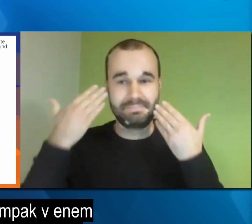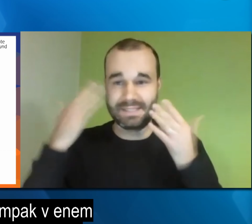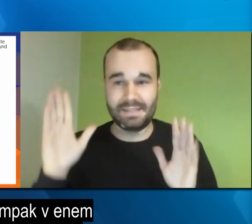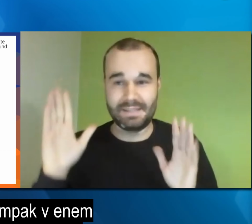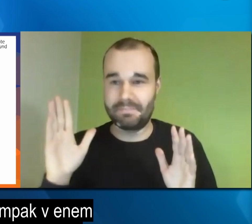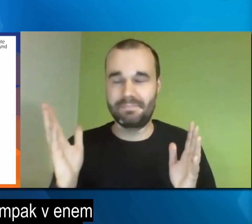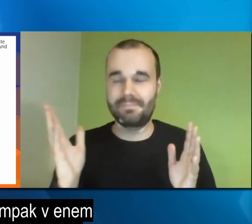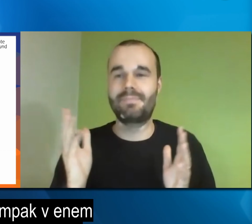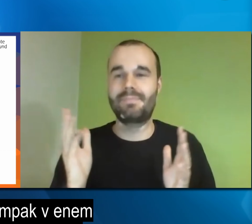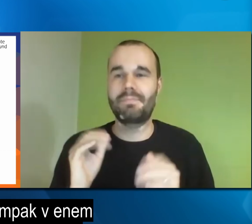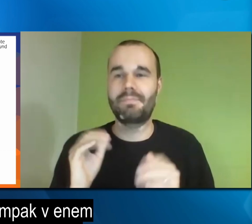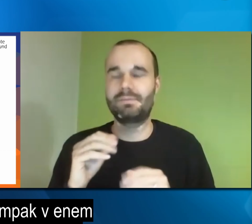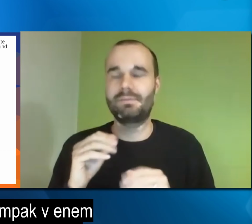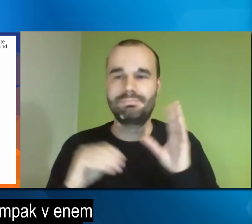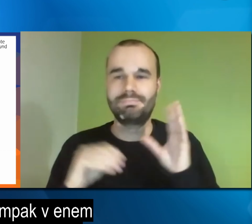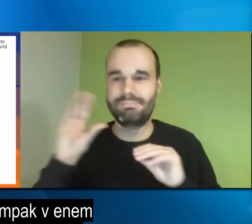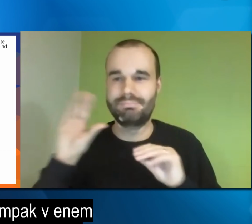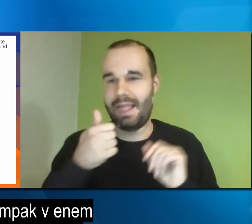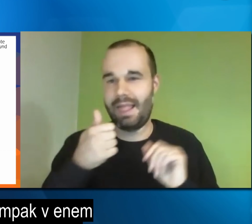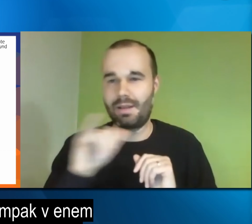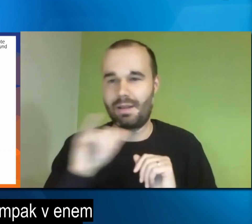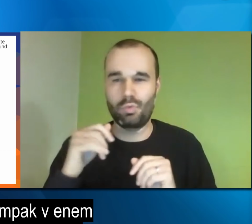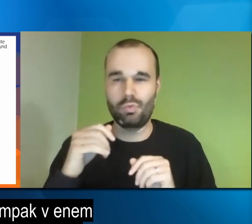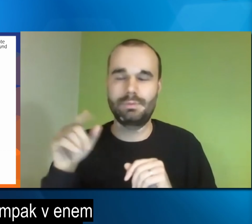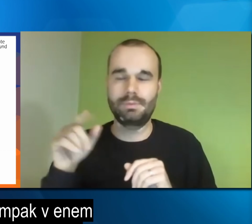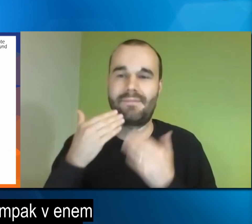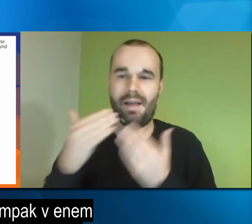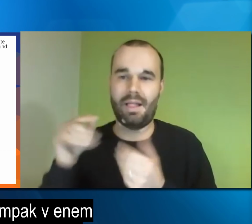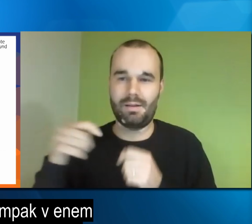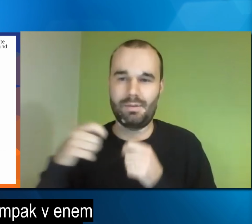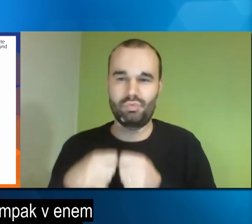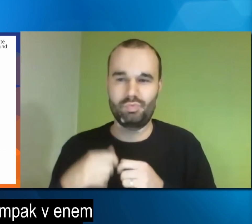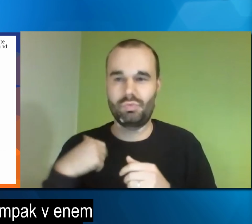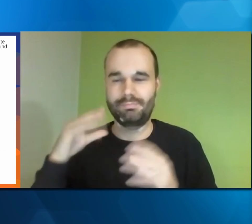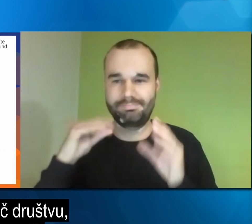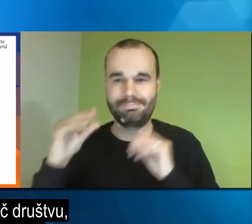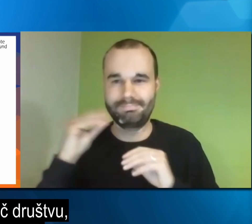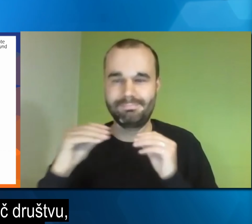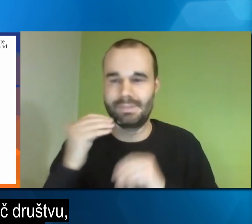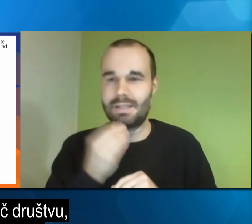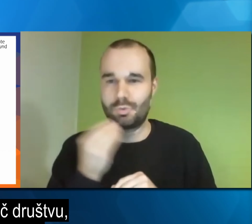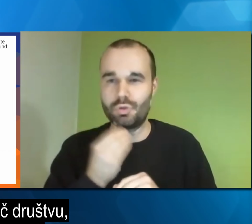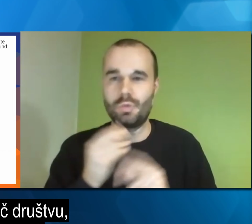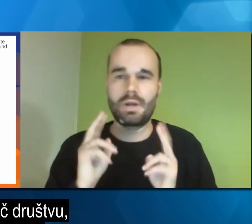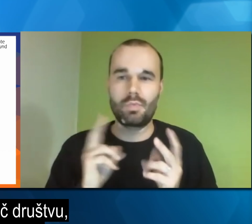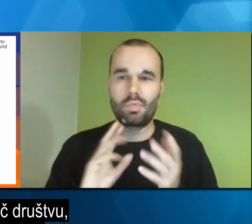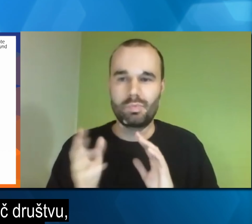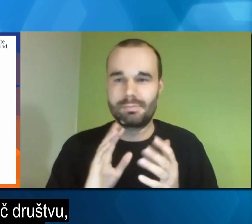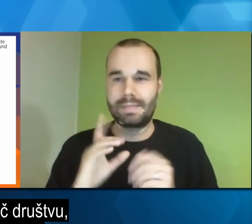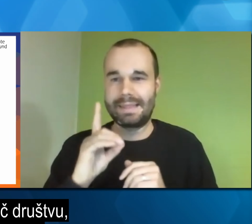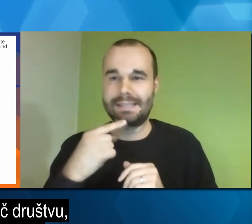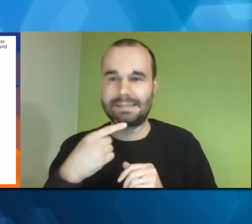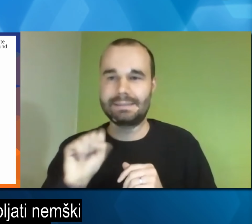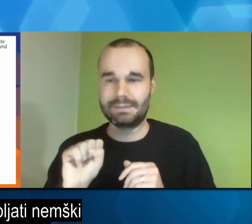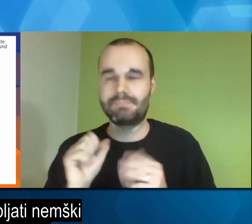seveda nisem znal, ampak potem v tem 1 letu v Münchnu, zahvaljujoč društvu, sem se veliko